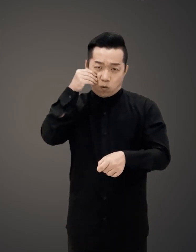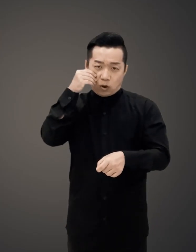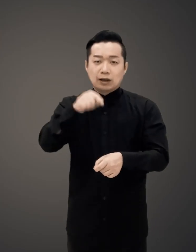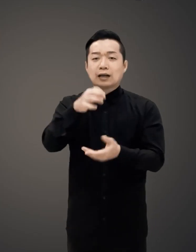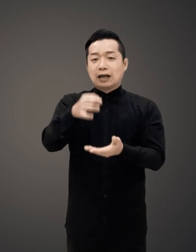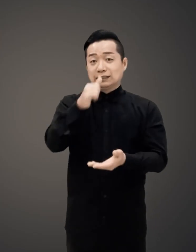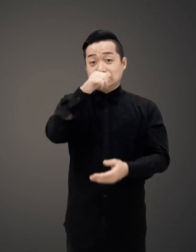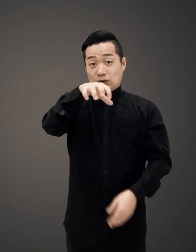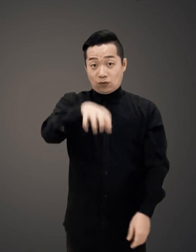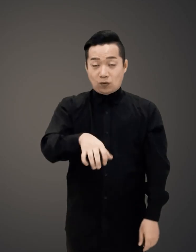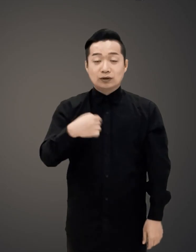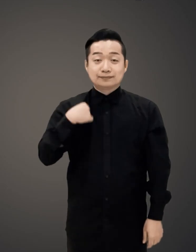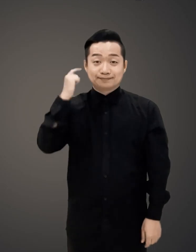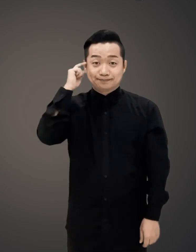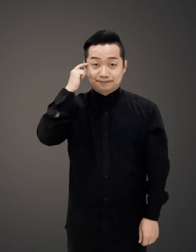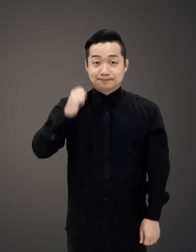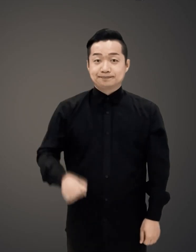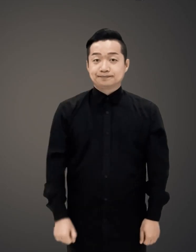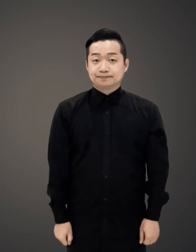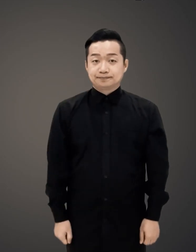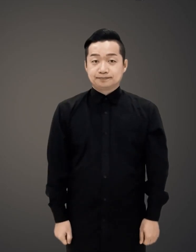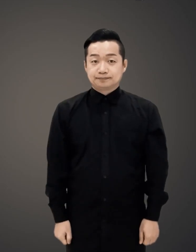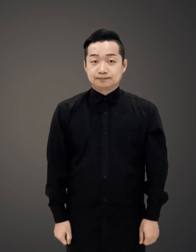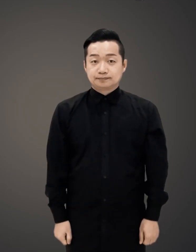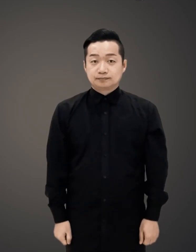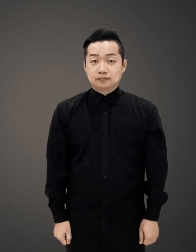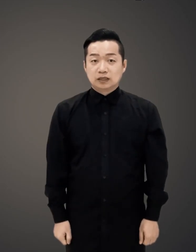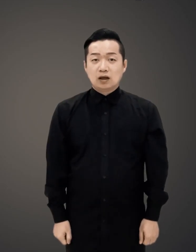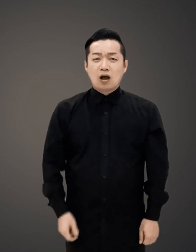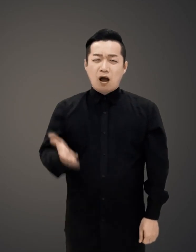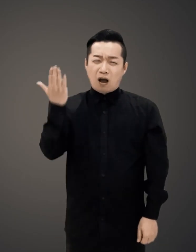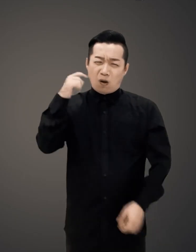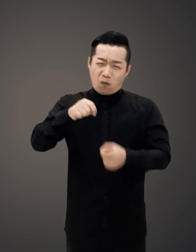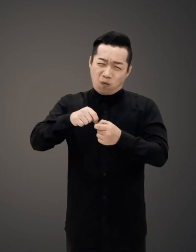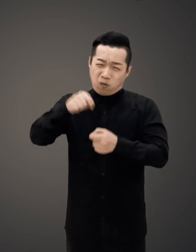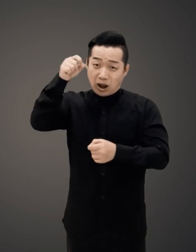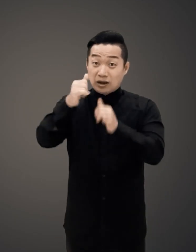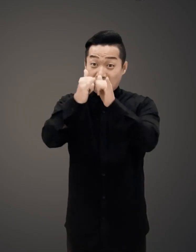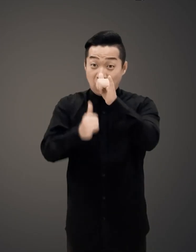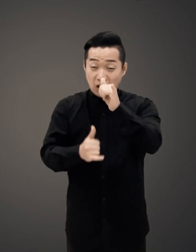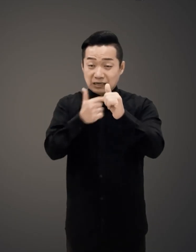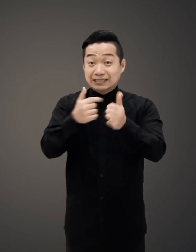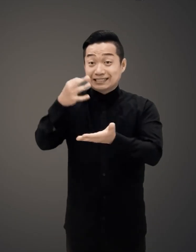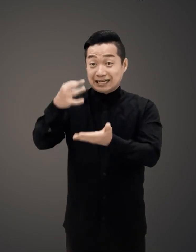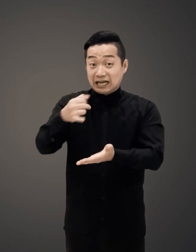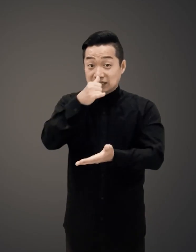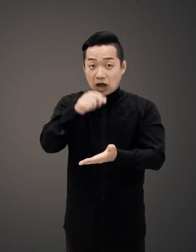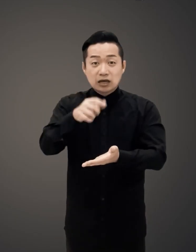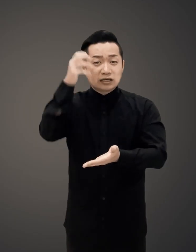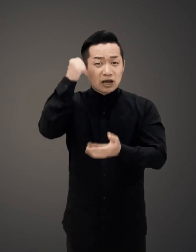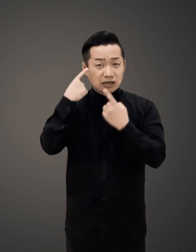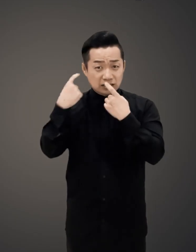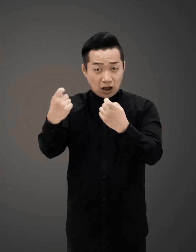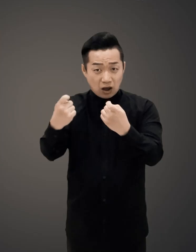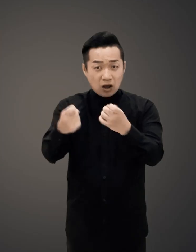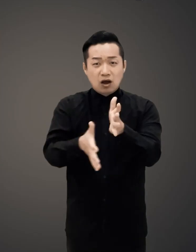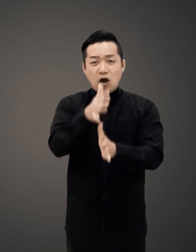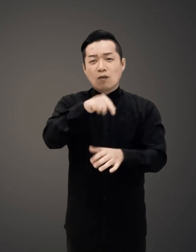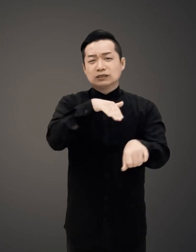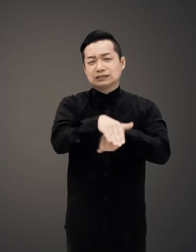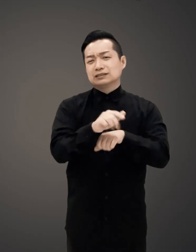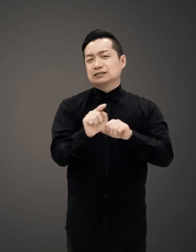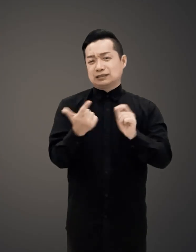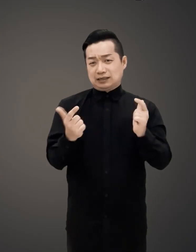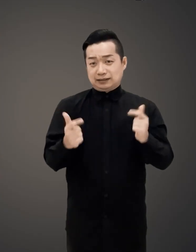매우 가치 있는 공간이라고 생각을 합니다. 그래서 아주 오래되고 역사적으로 큰 가치가 있는 그런 이제 모뉴먼트